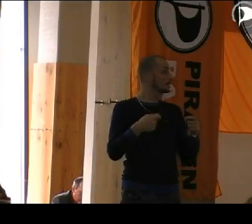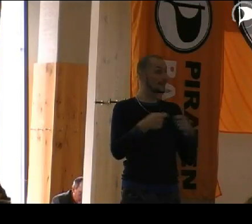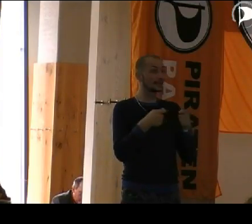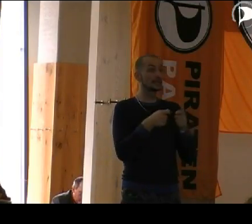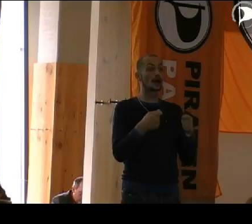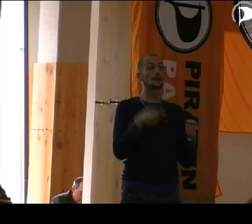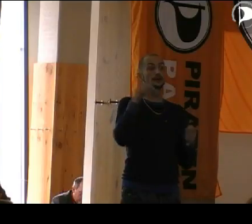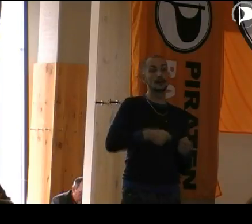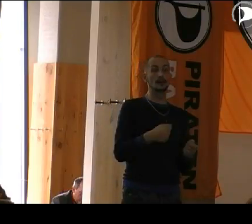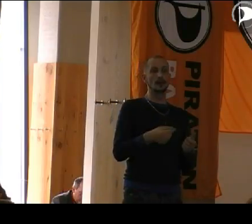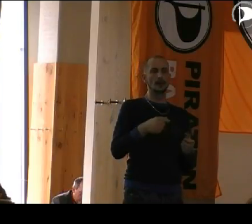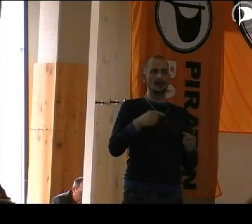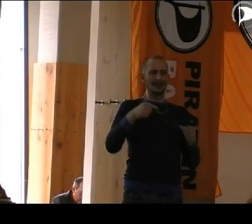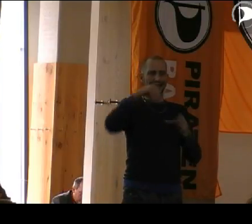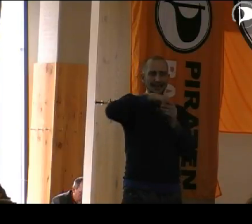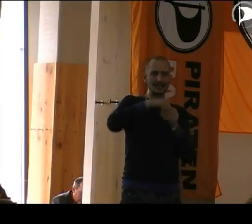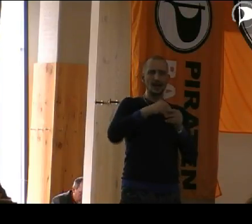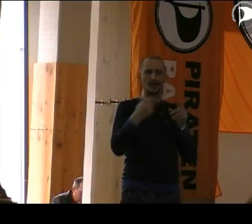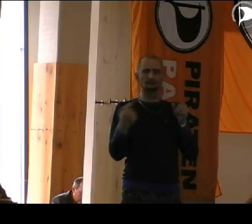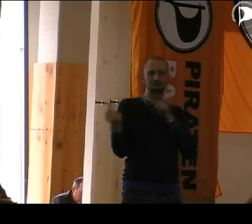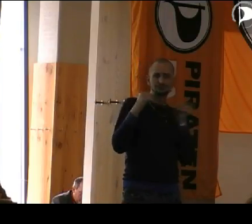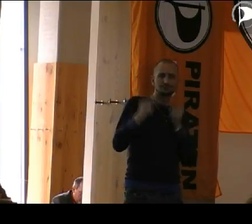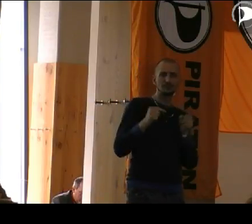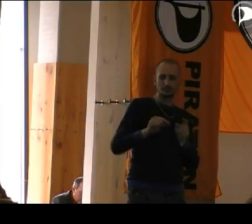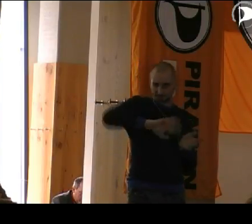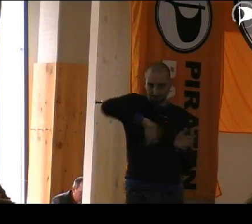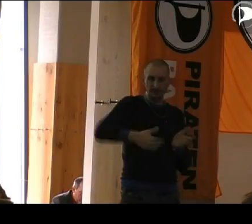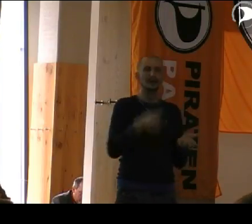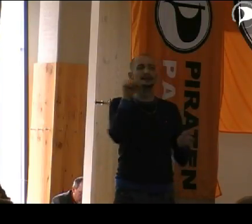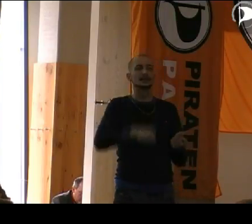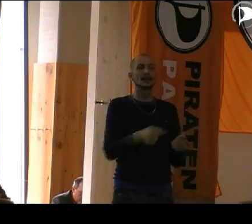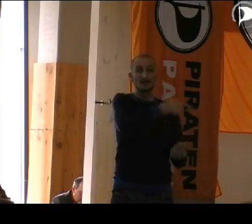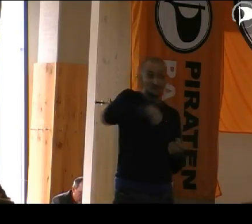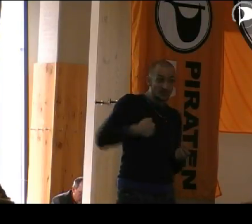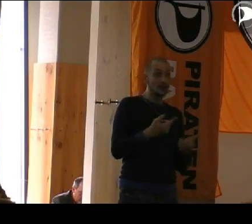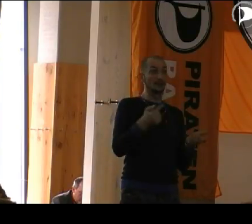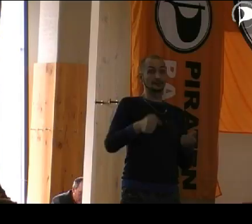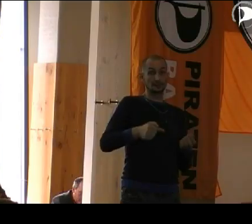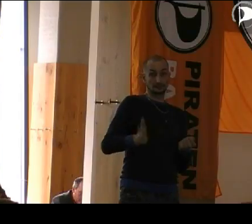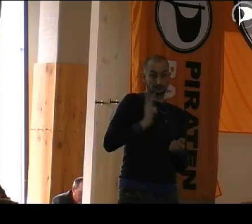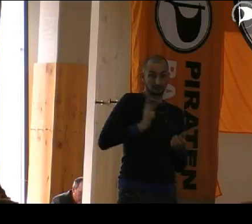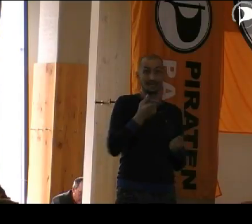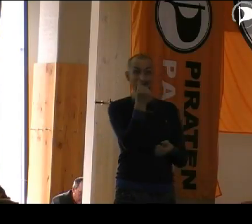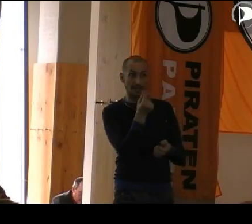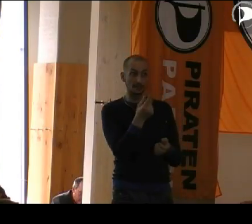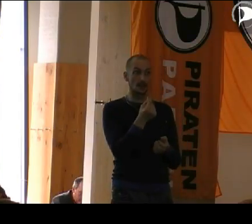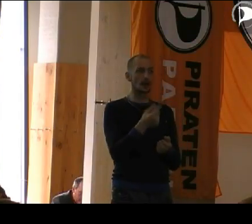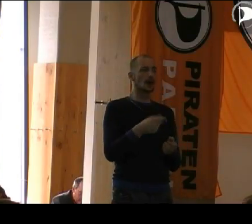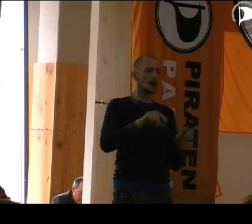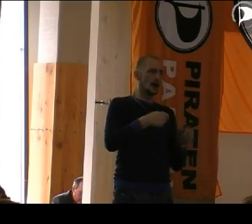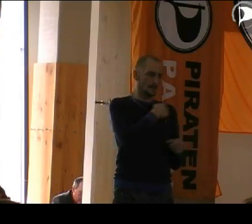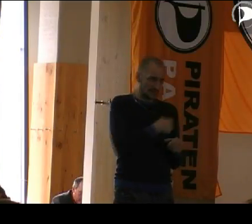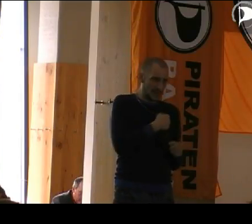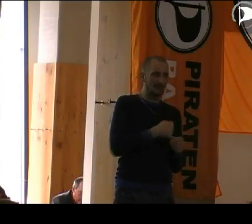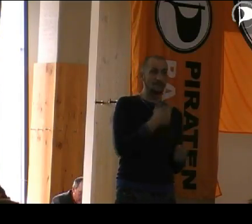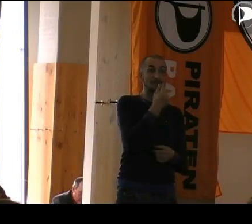deswegen möchte ich kurz ein paar hintergründe erklären wir bekommen dieses jahr haben gerade zum erstmal geld aus der kasse eine finanzierung bekommen markus selbst als nach ein